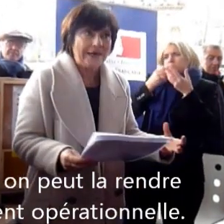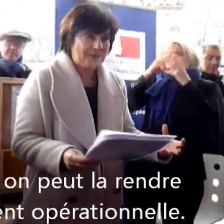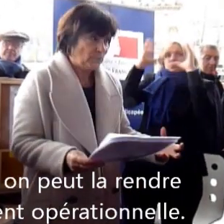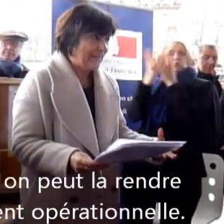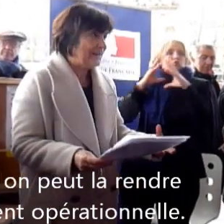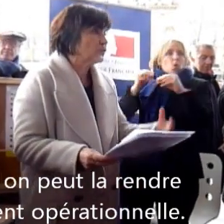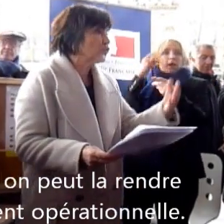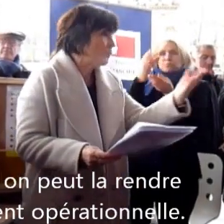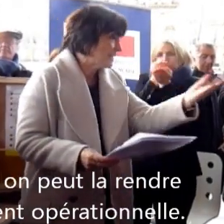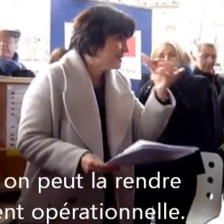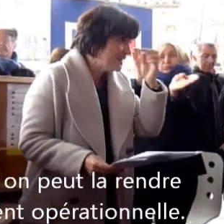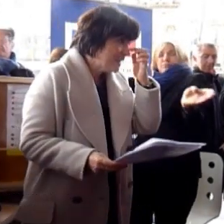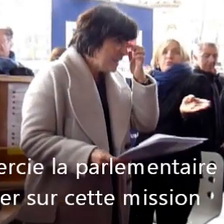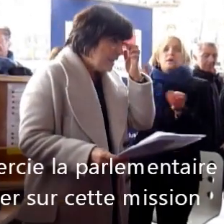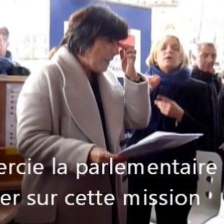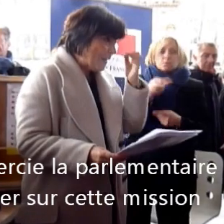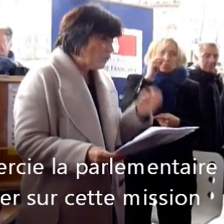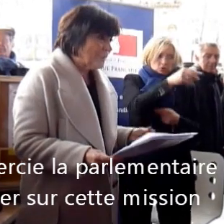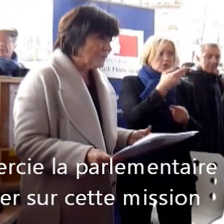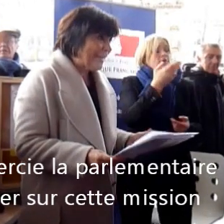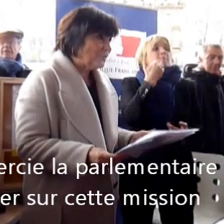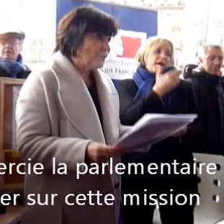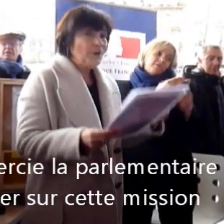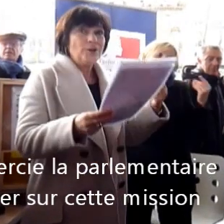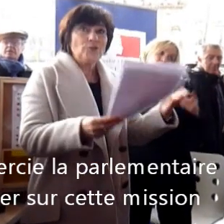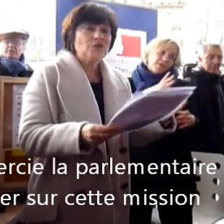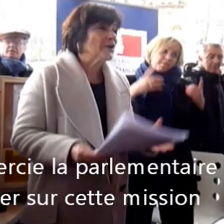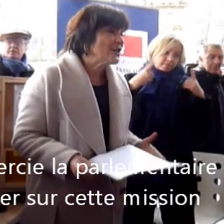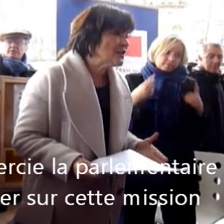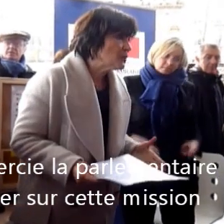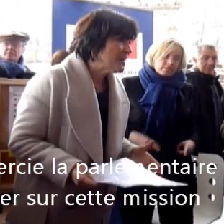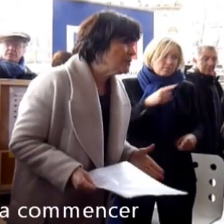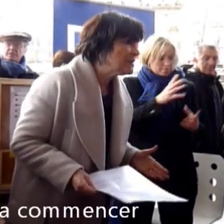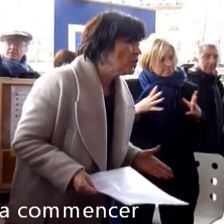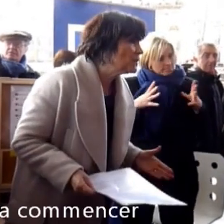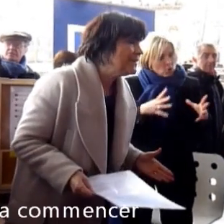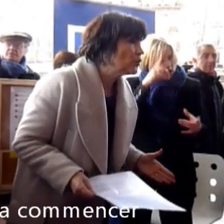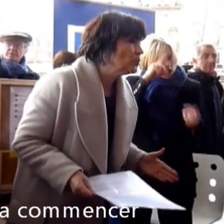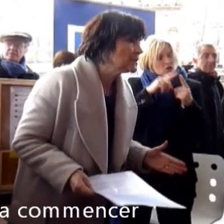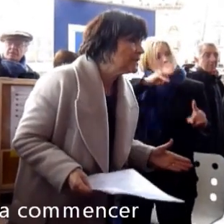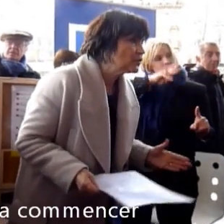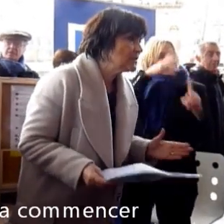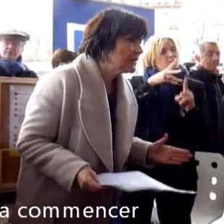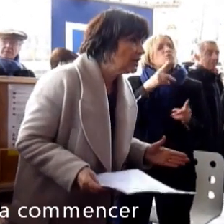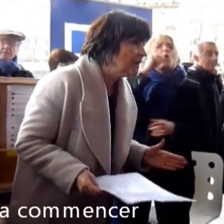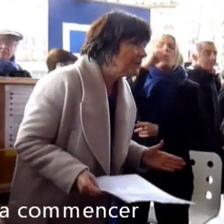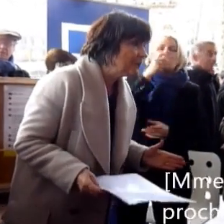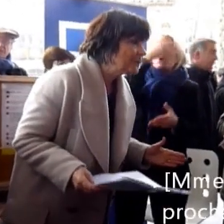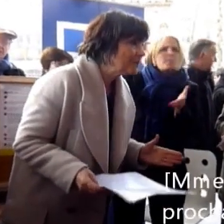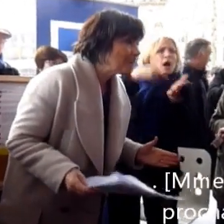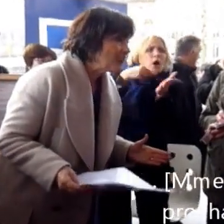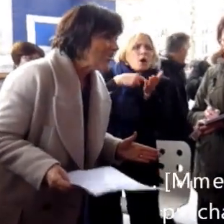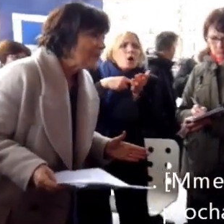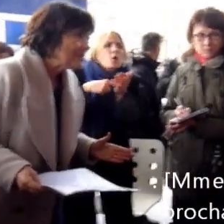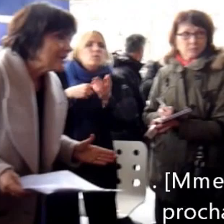globalement opérationnelle. Je remercie la parlementaire de s'engager sur cette mission qui va commencer je ne sais quand.